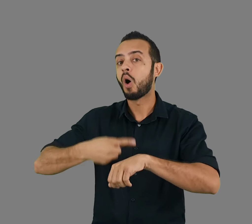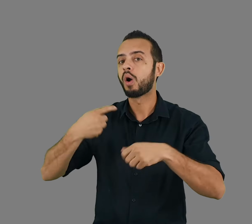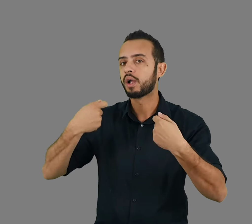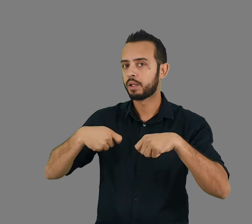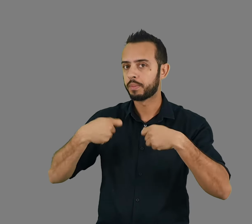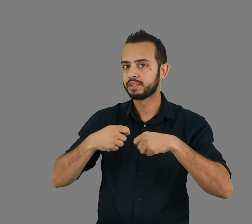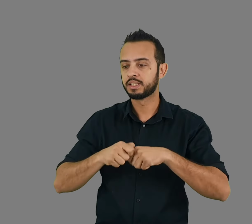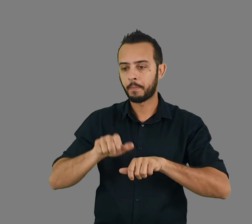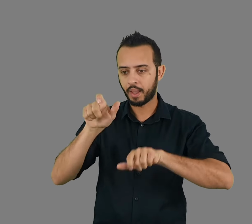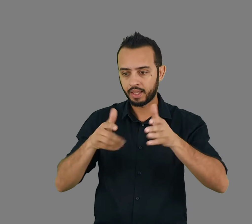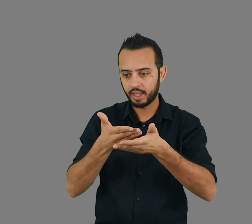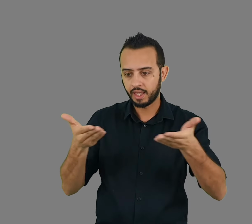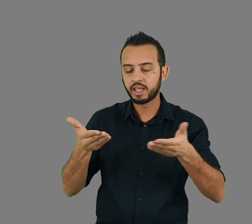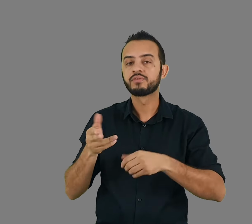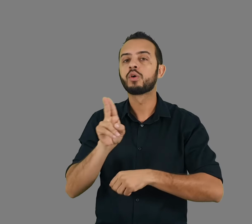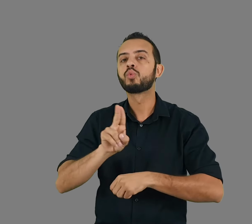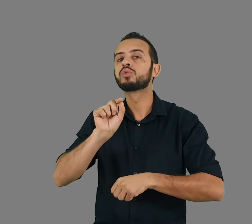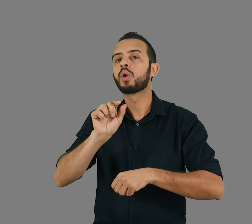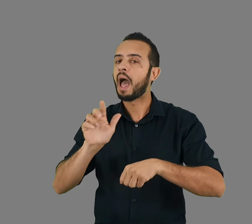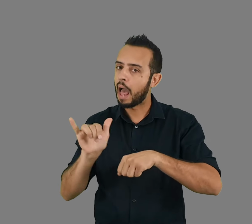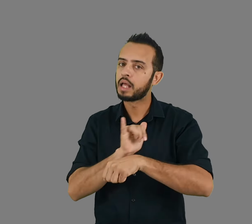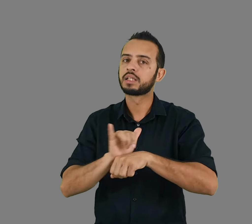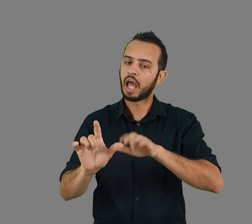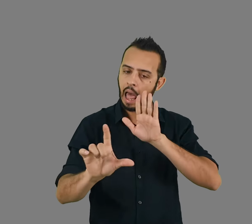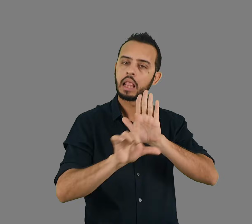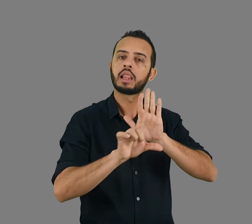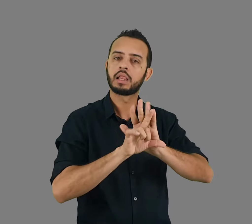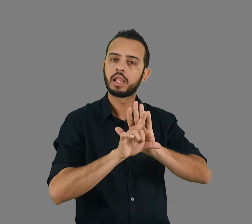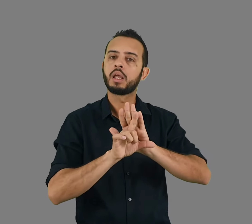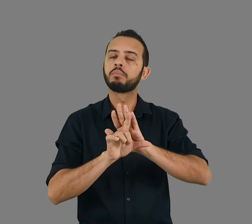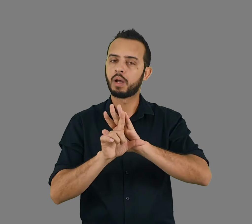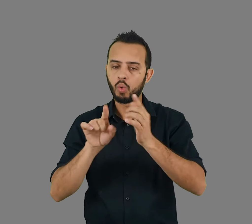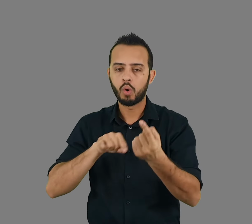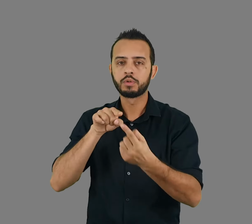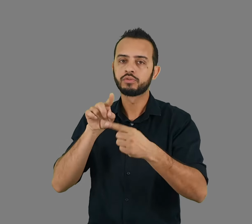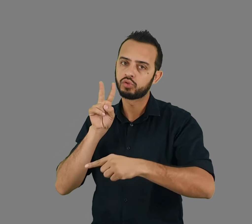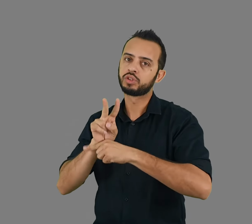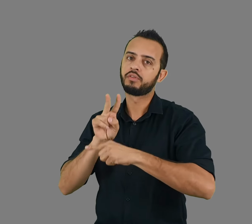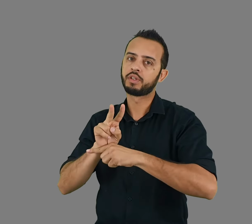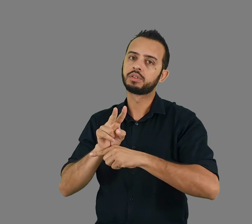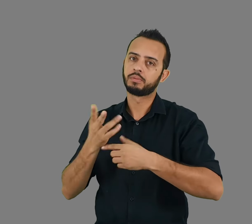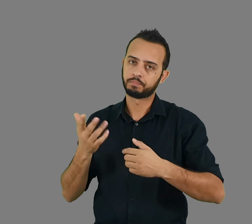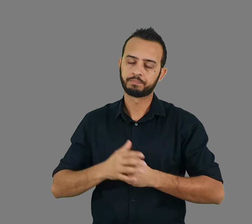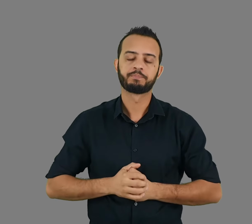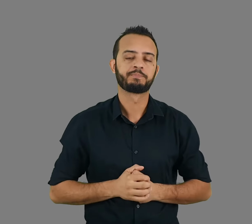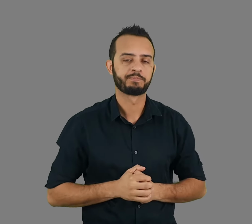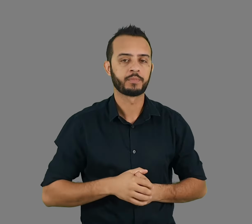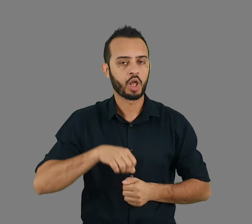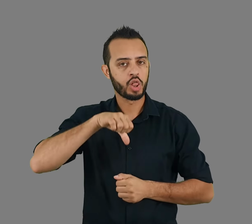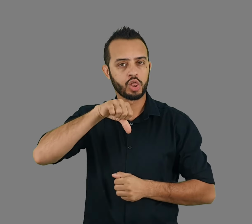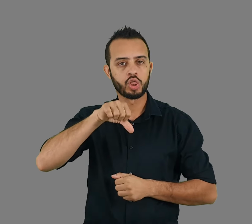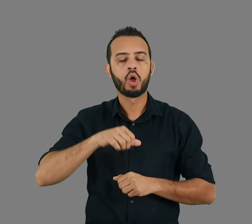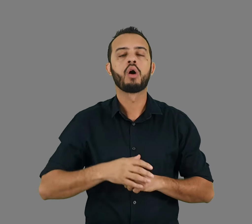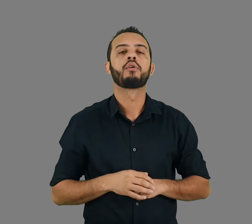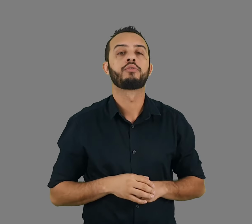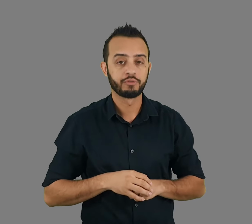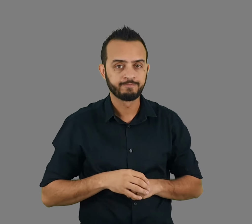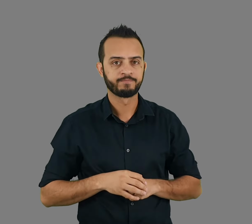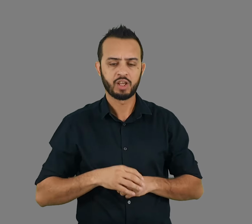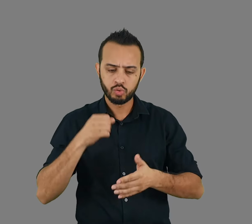os mesmos façam uso das medidas legais para sua defesa e proteção. 9. Participar de movimentos